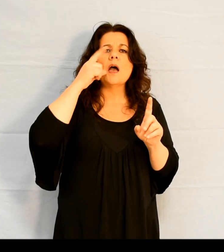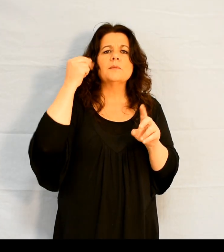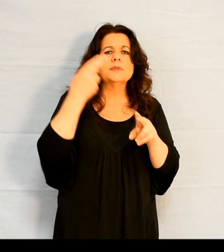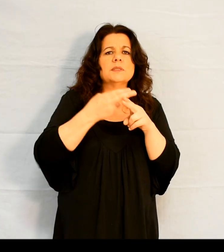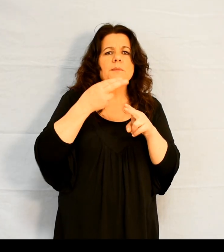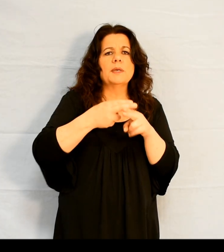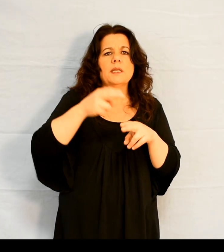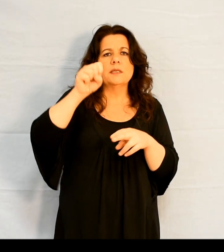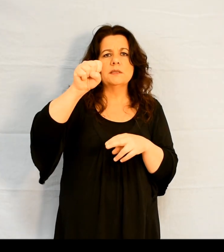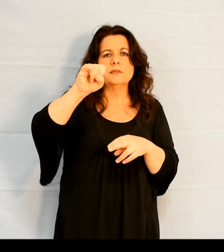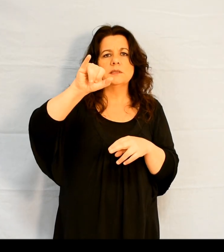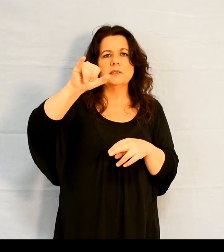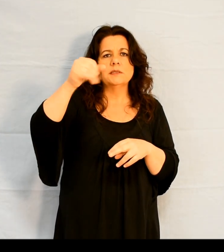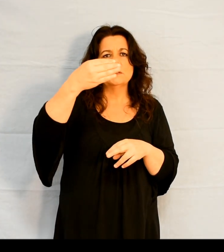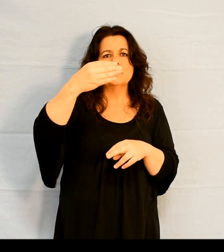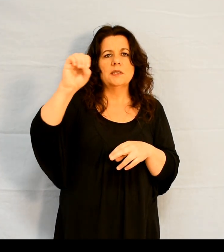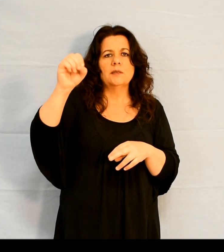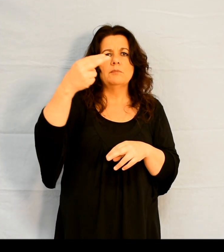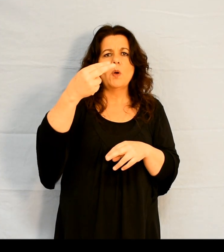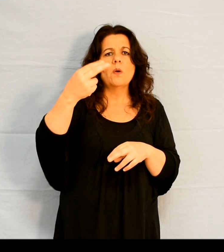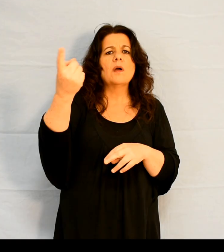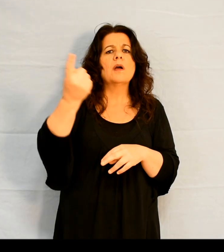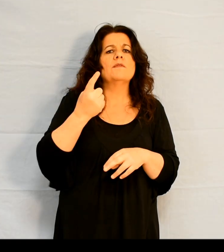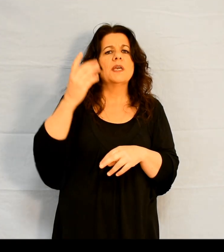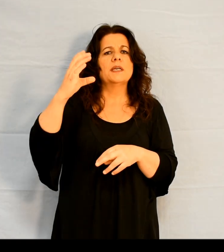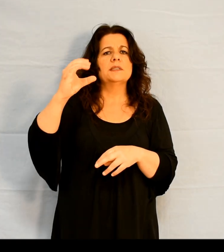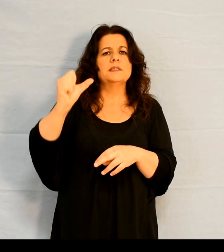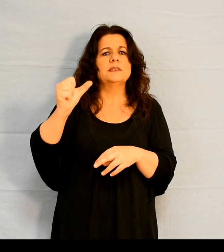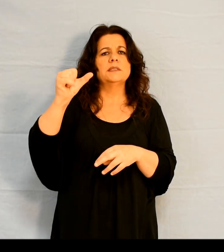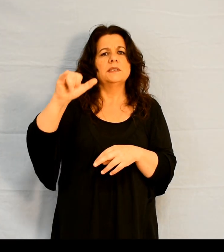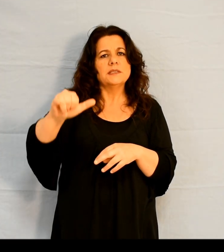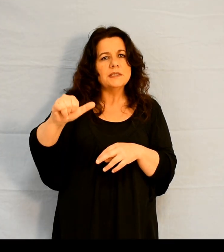ils le réquisitionnèrent pour porter la croix de Jésus.